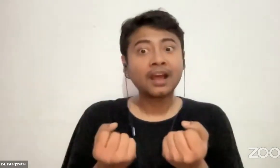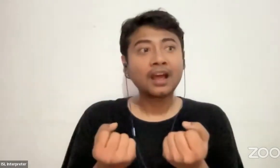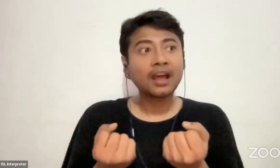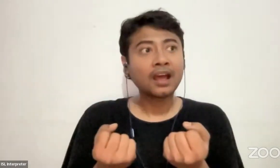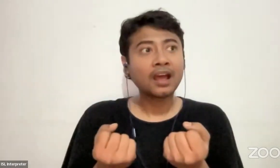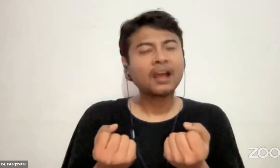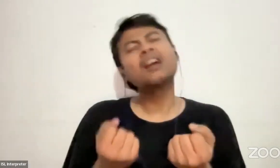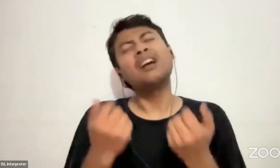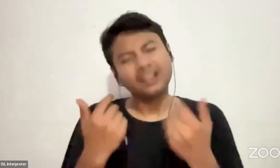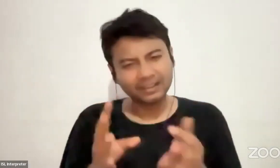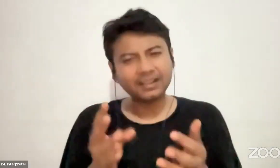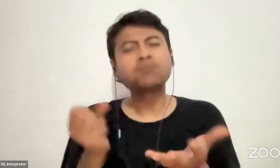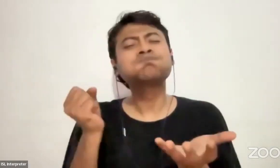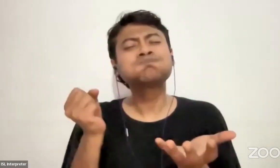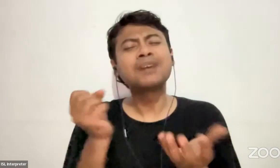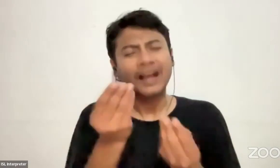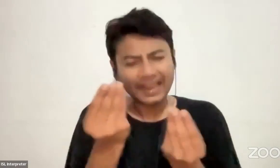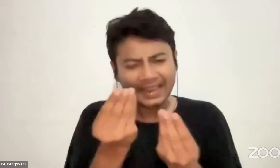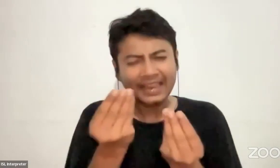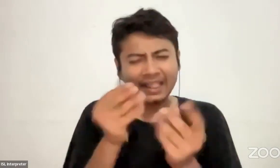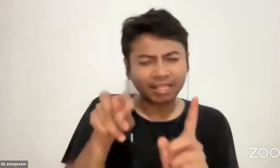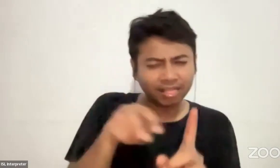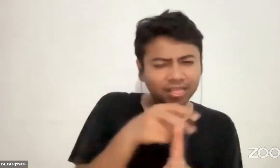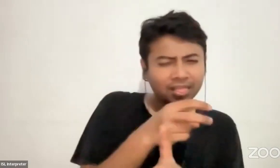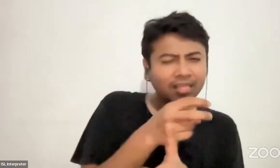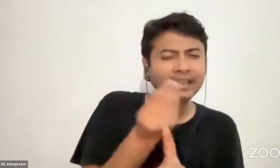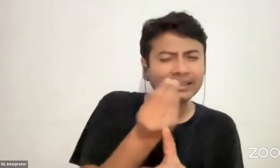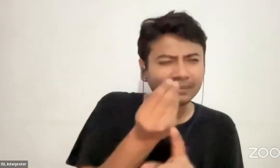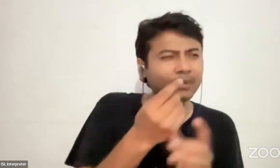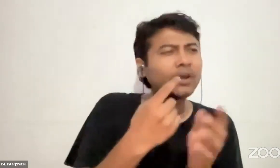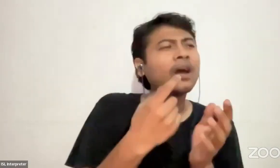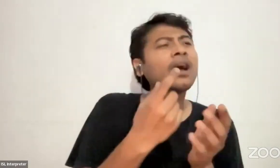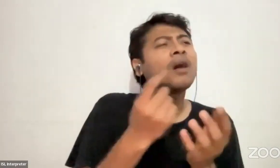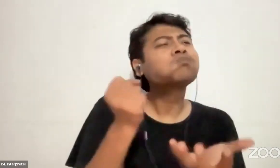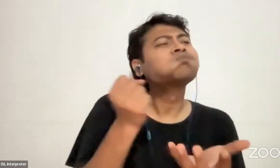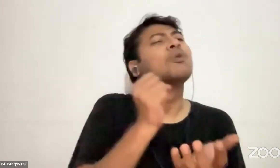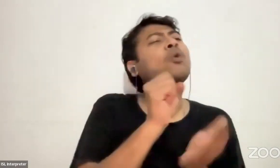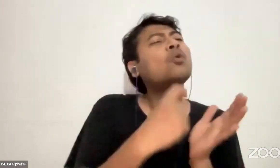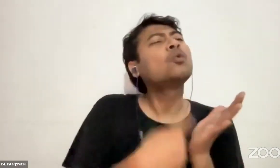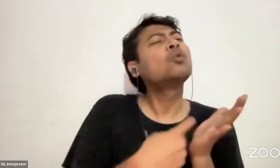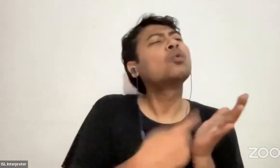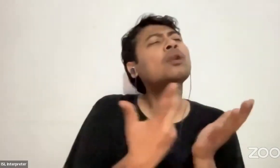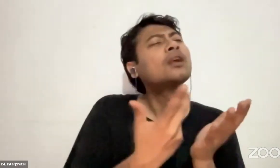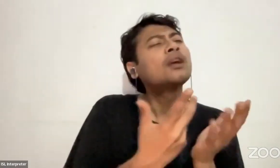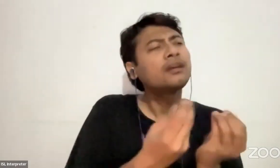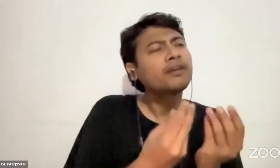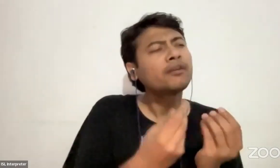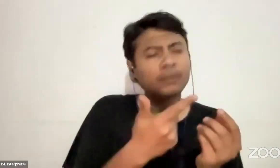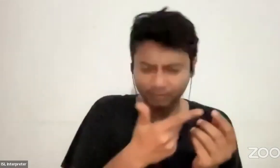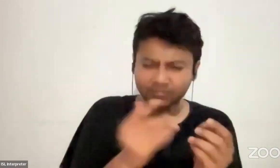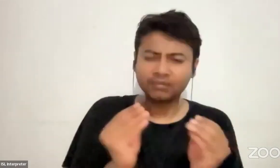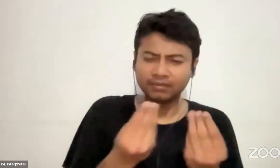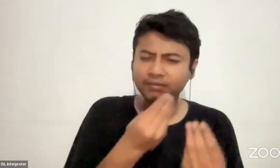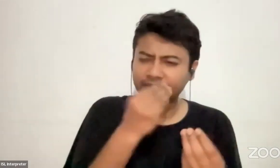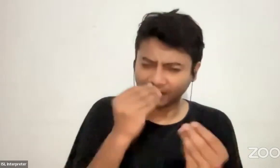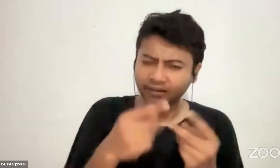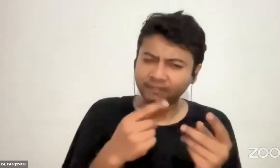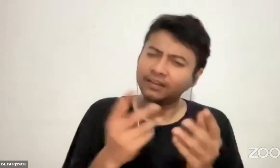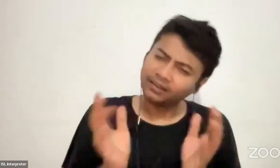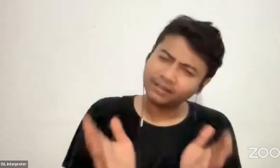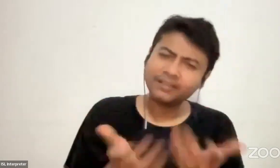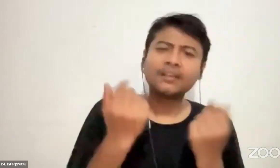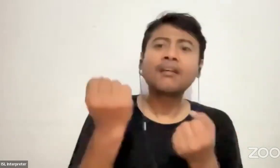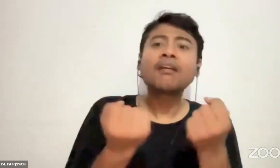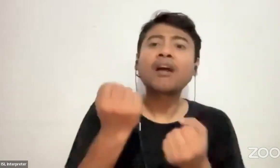कि थोड़ा थोड़ा हनुमान जी का भी नियम पालन हम चालू कर देते हैं। तो भगवान लेकिन इसमें बता रहे हैं 22वें श्लोक में